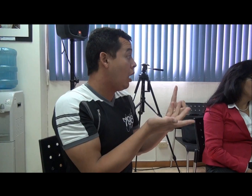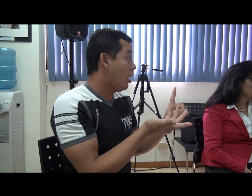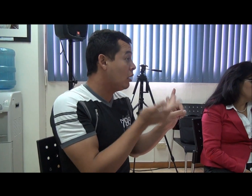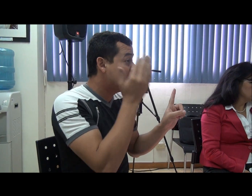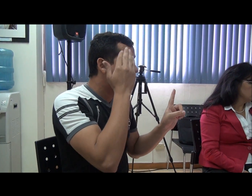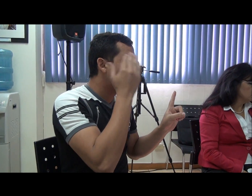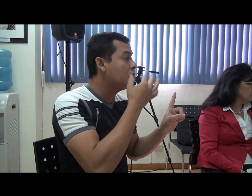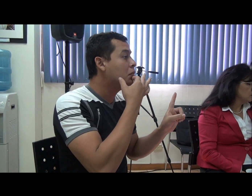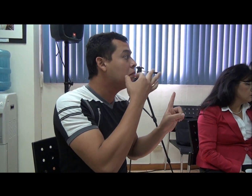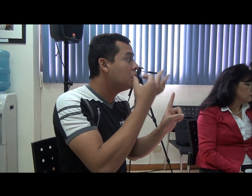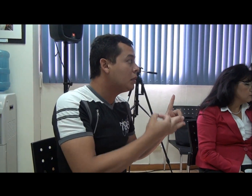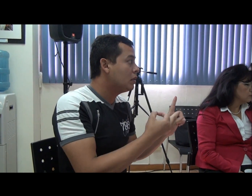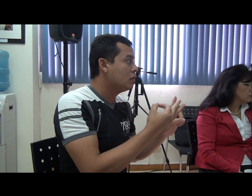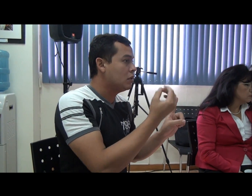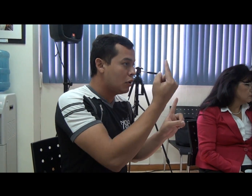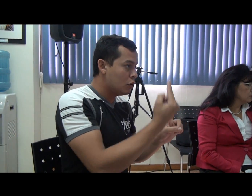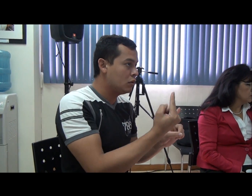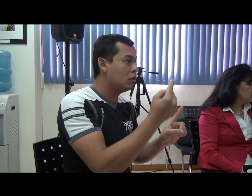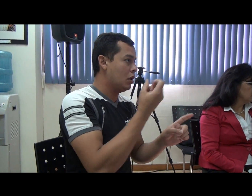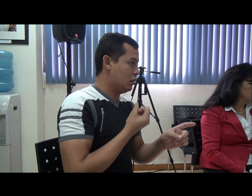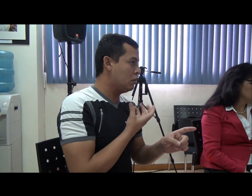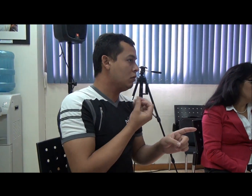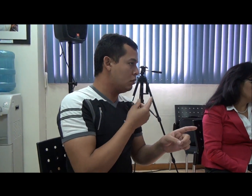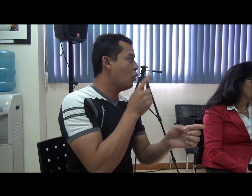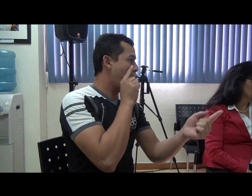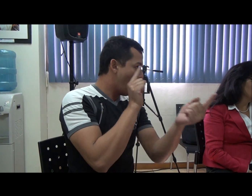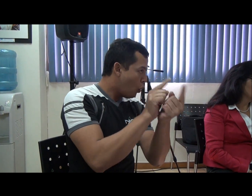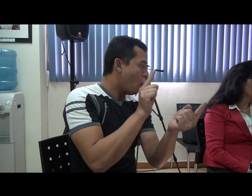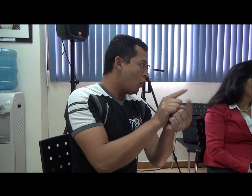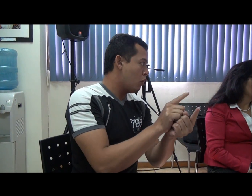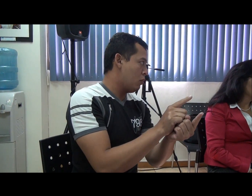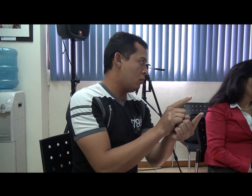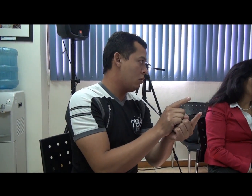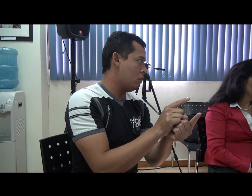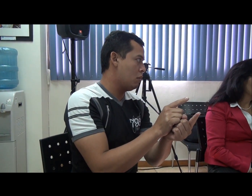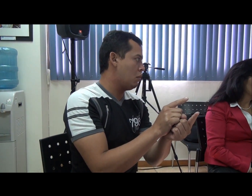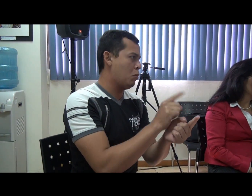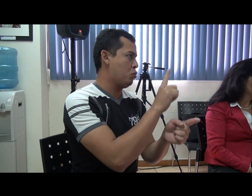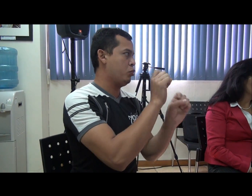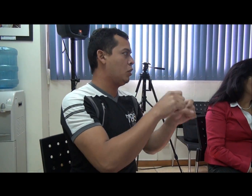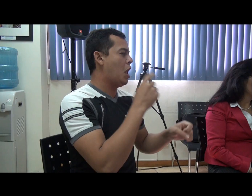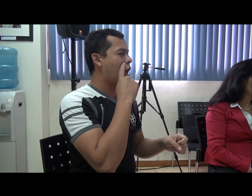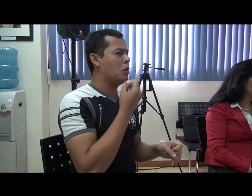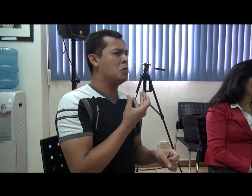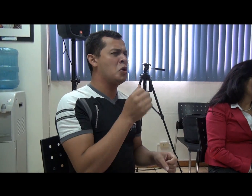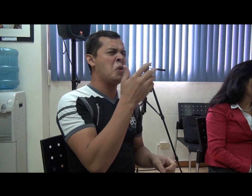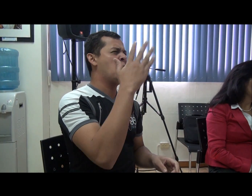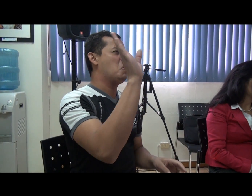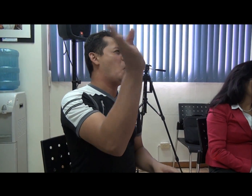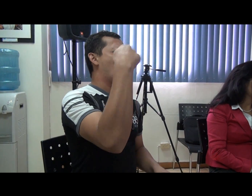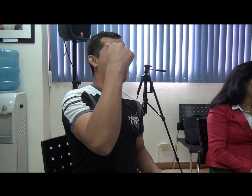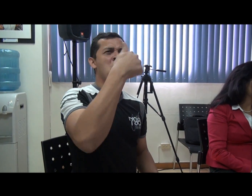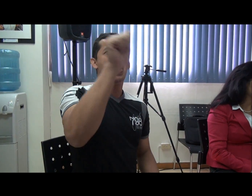actos déspotas, y es importante el hecho de conocer a los